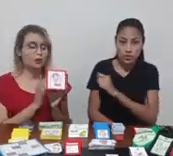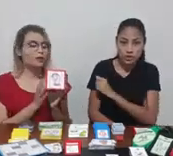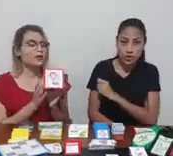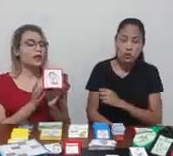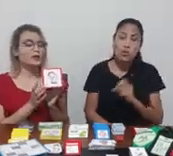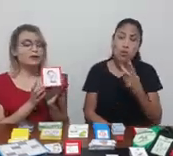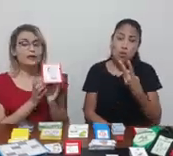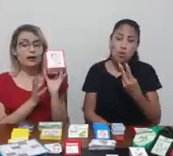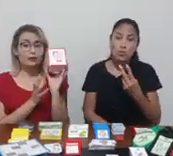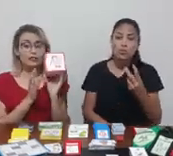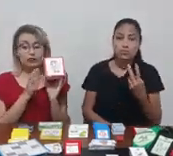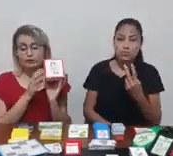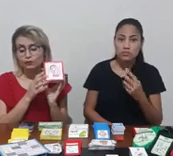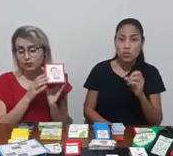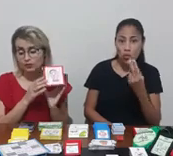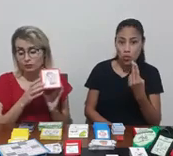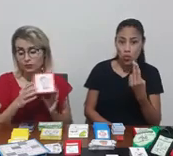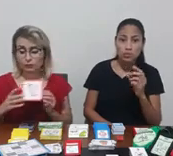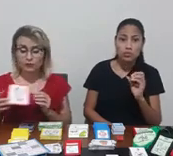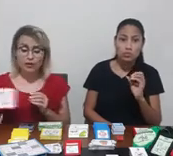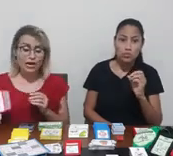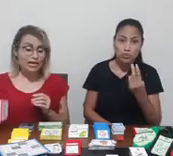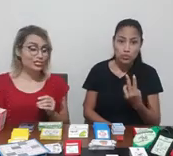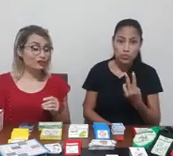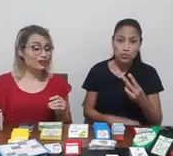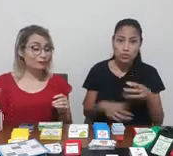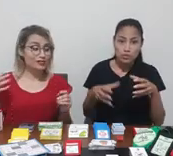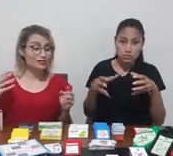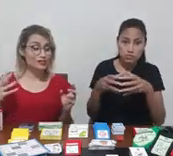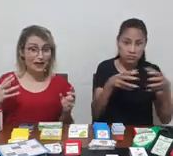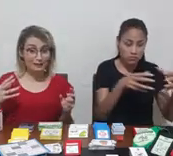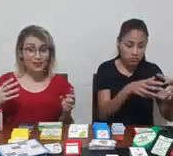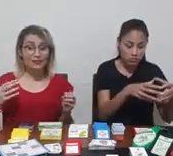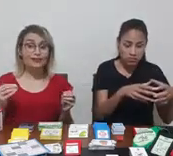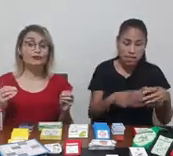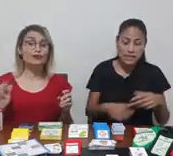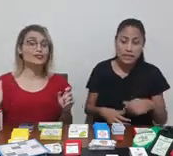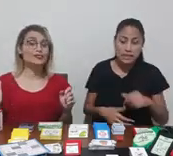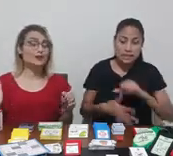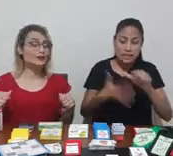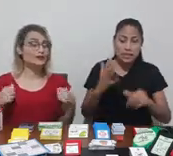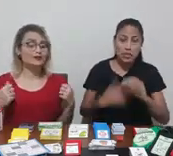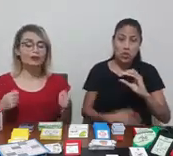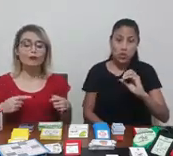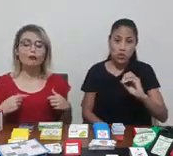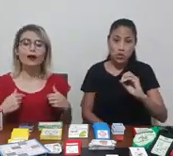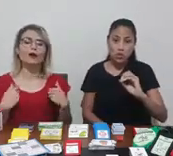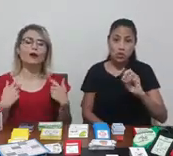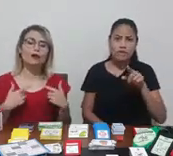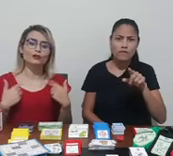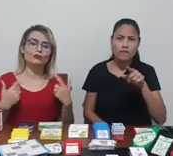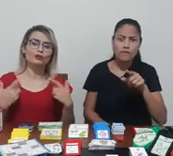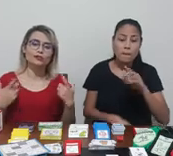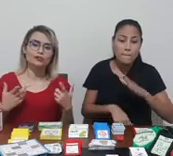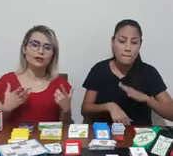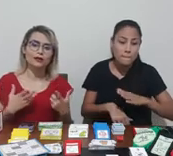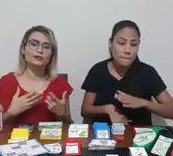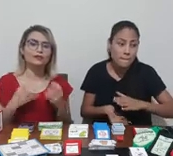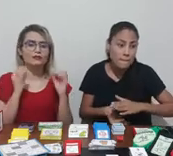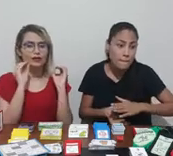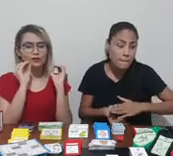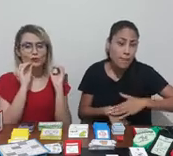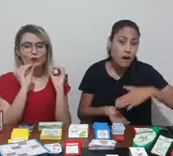equipes. E aí, caiu essa configuração de mão, a gente vai precisar que você me diga o maior número de